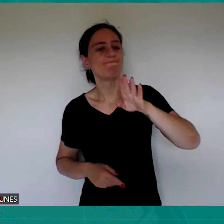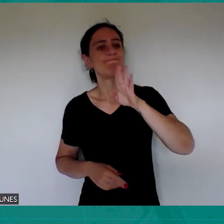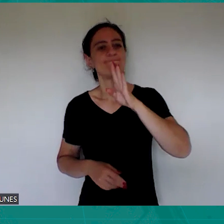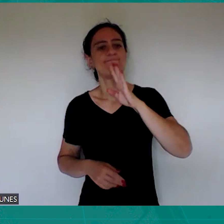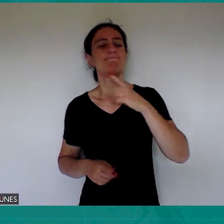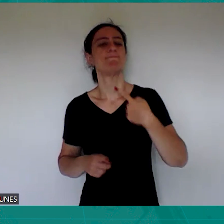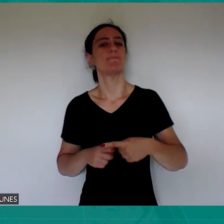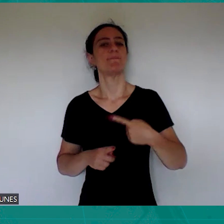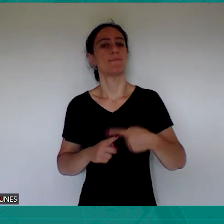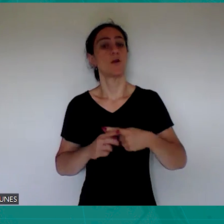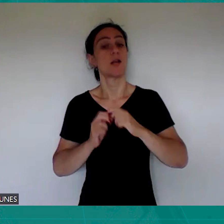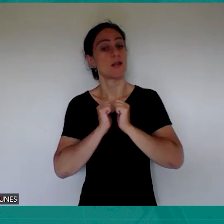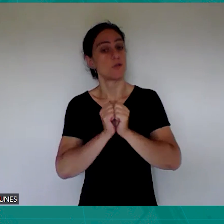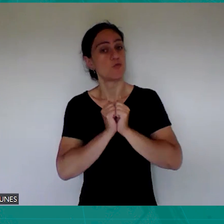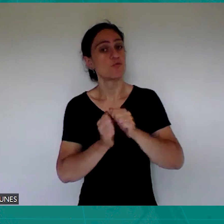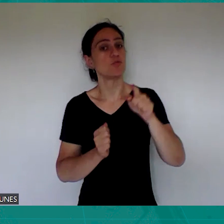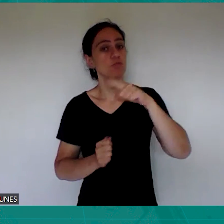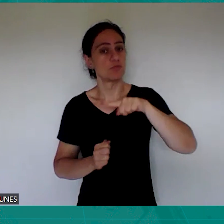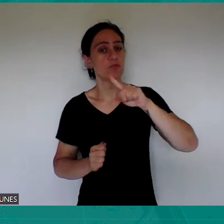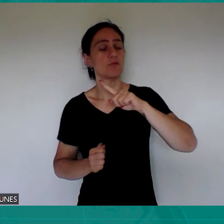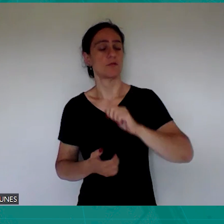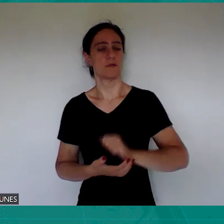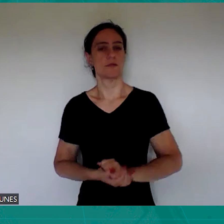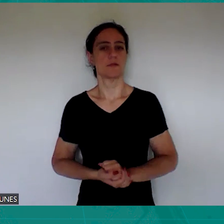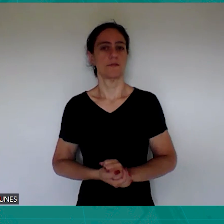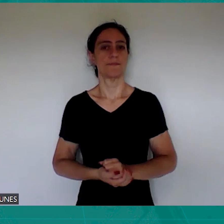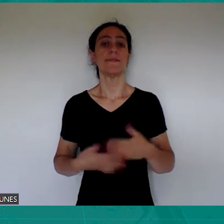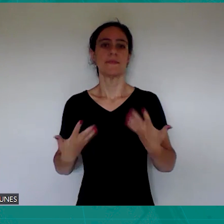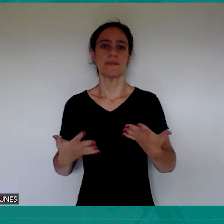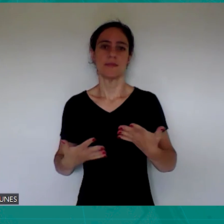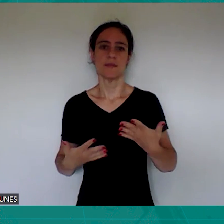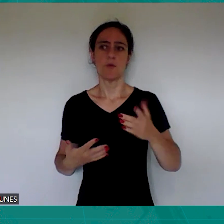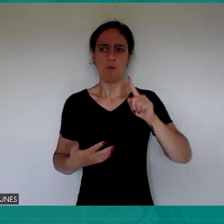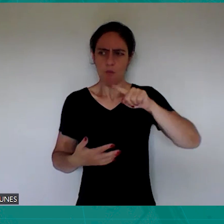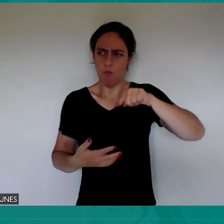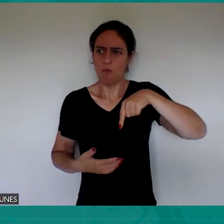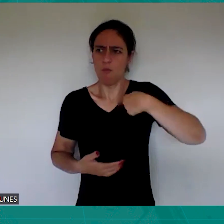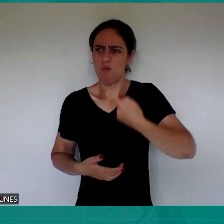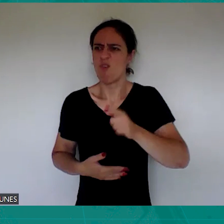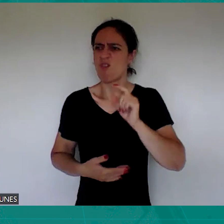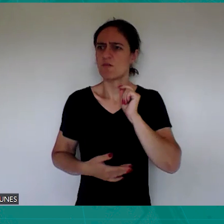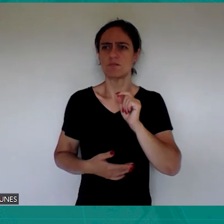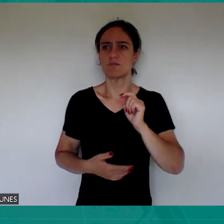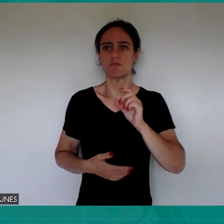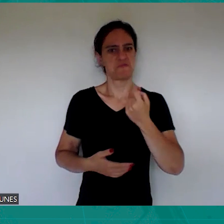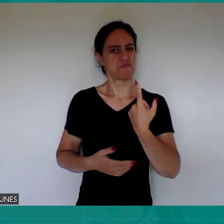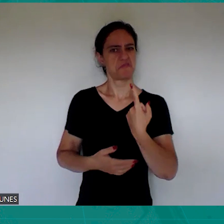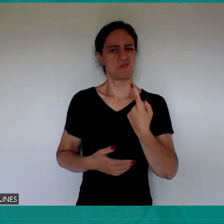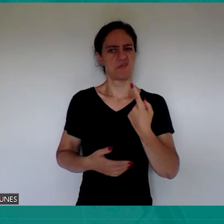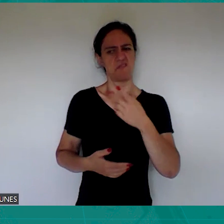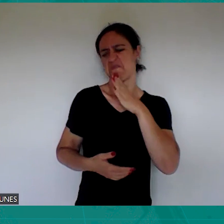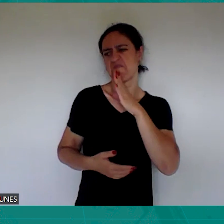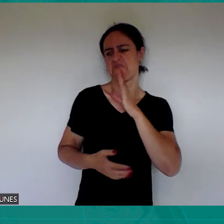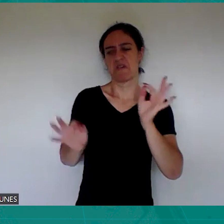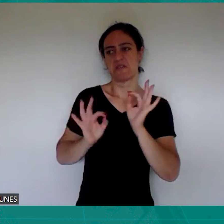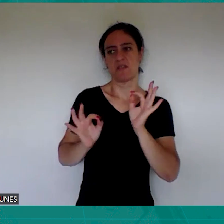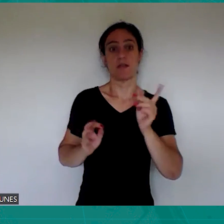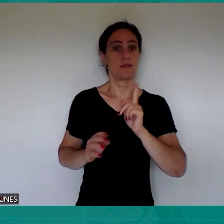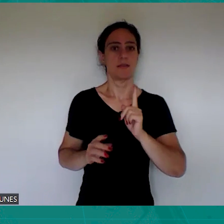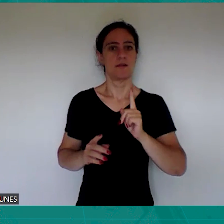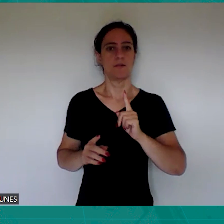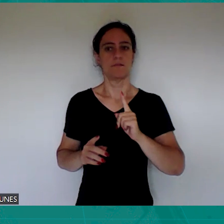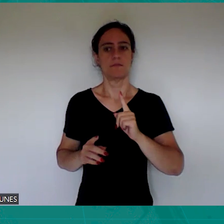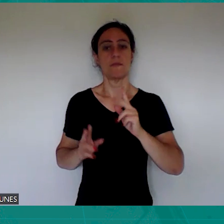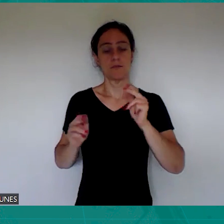convosco e estará em vós. Então esse outro Consolador não é estranho a vocês. Estou falando dos discípulos.